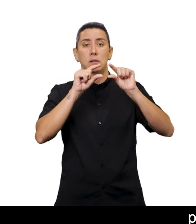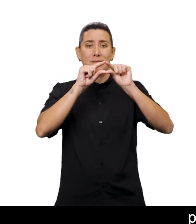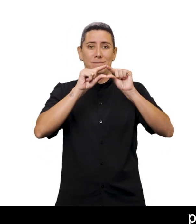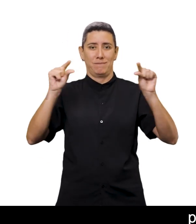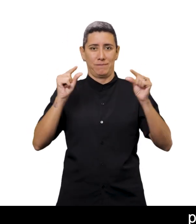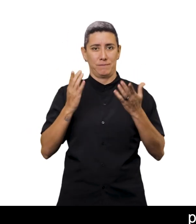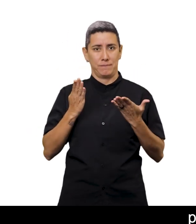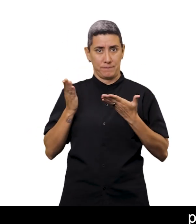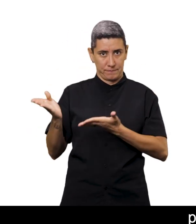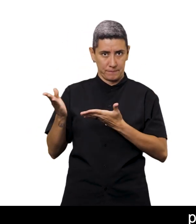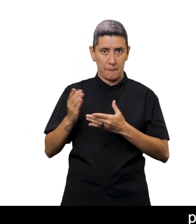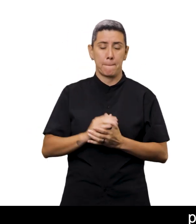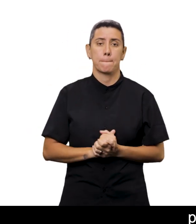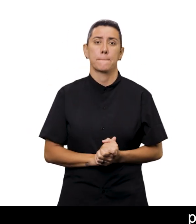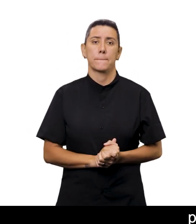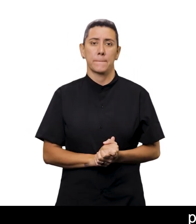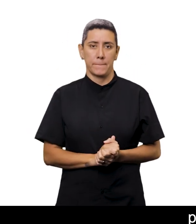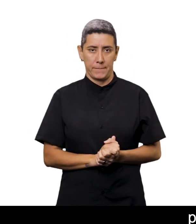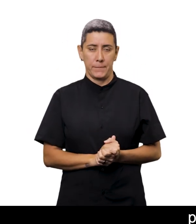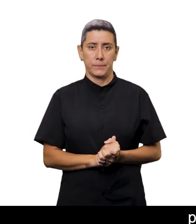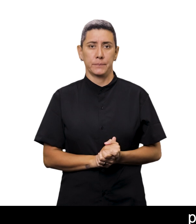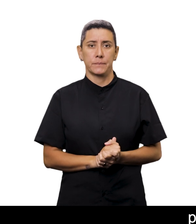podem solicitar pelo e-mail